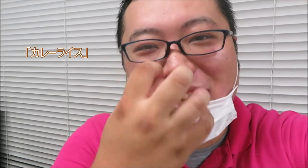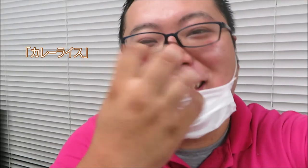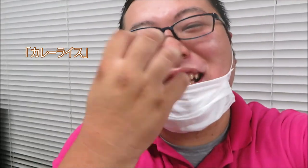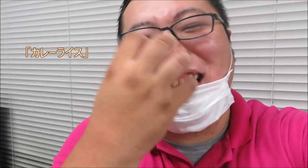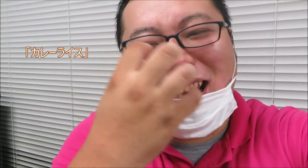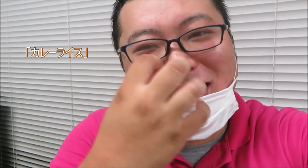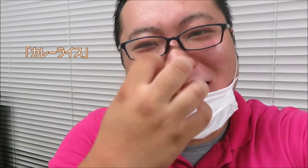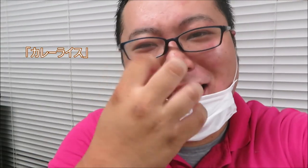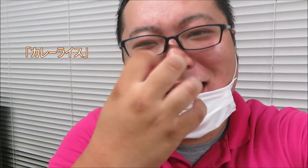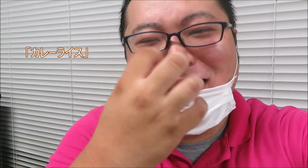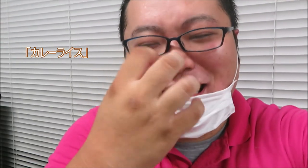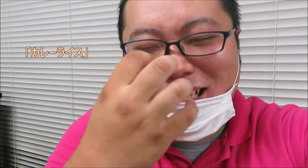辛い。